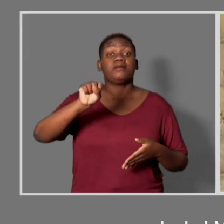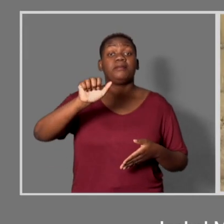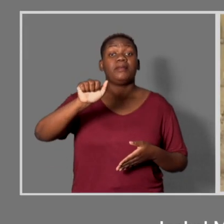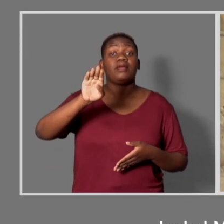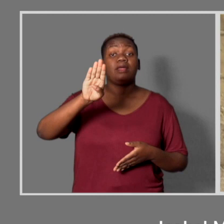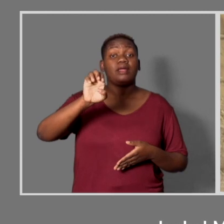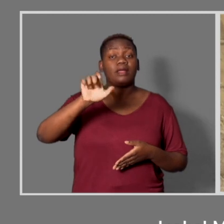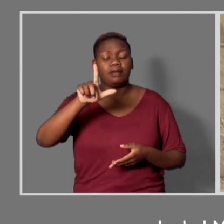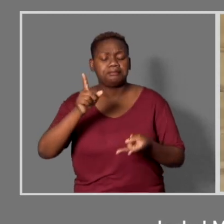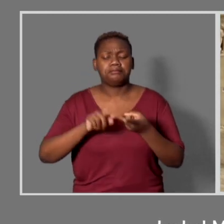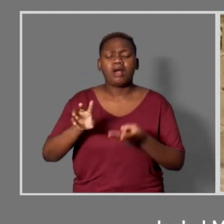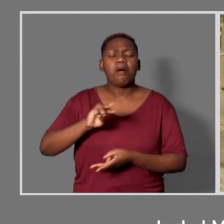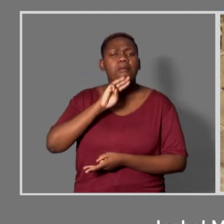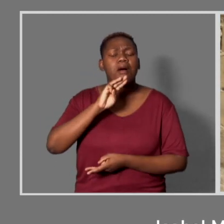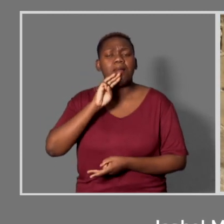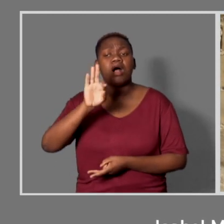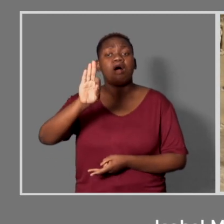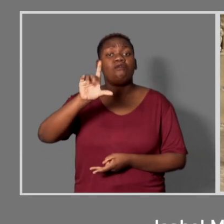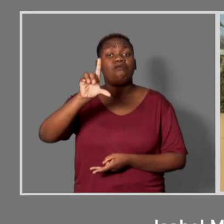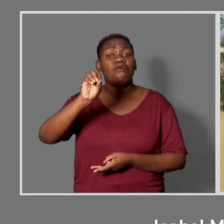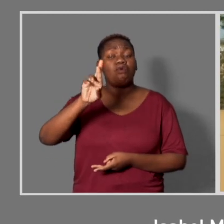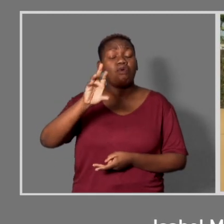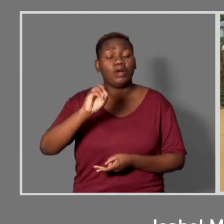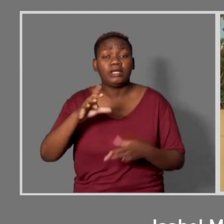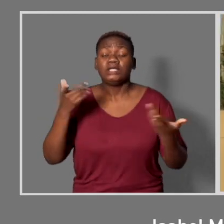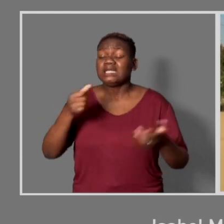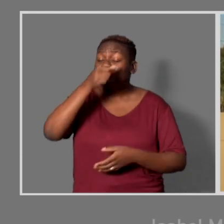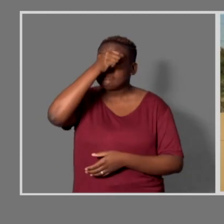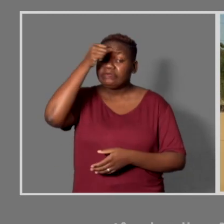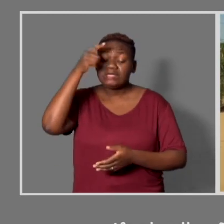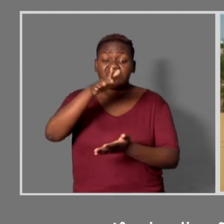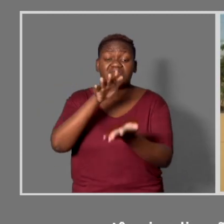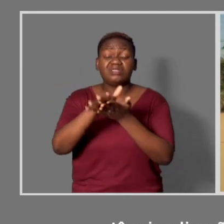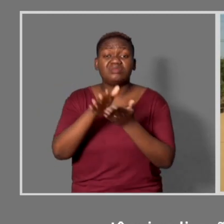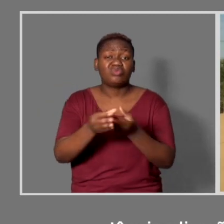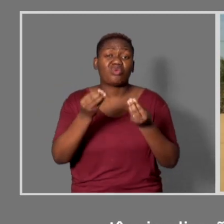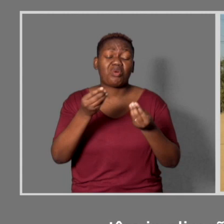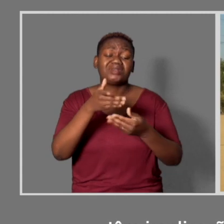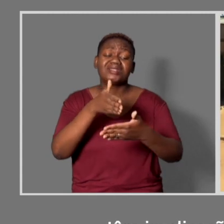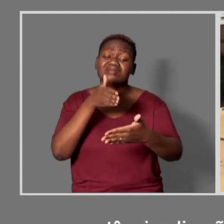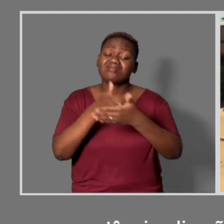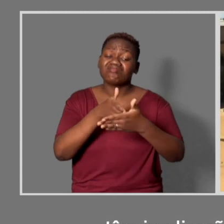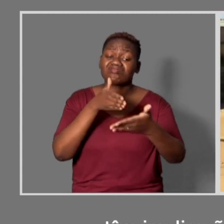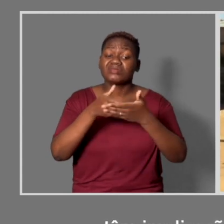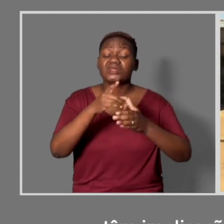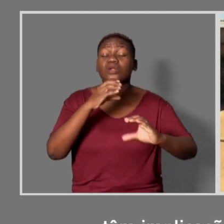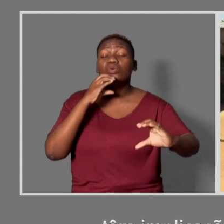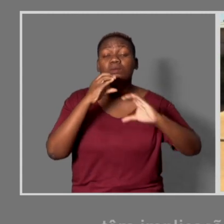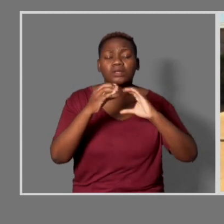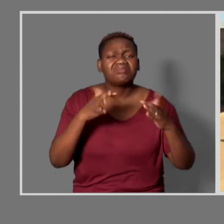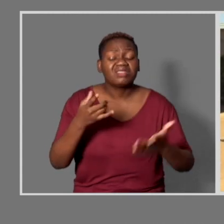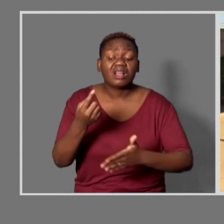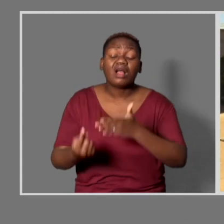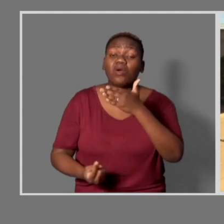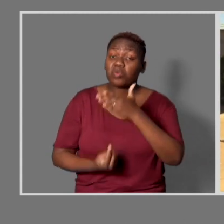Isabel Massango, mãe de Flora, explica que as dificuldades de comunicação têm implicações no relacionamento da sua família.